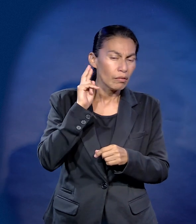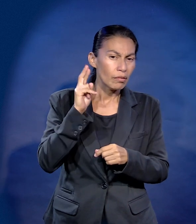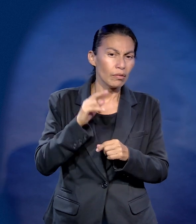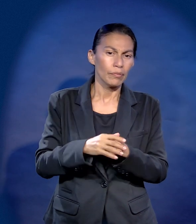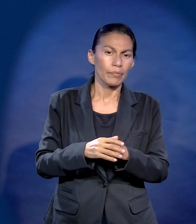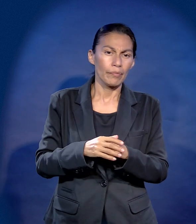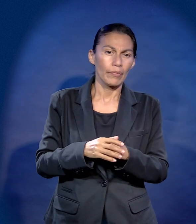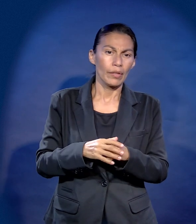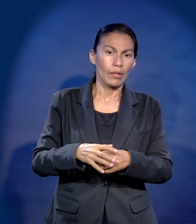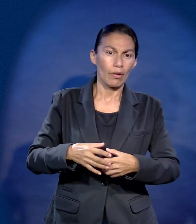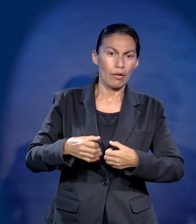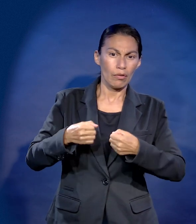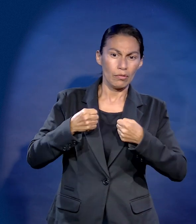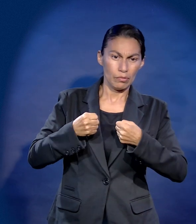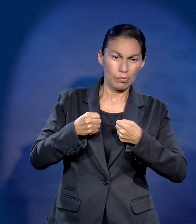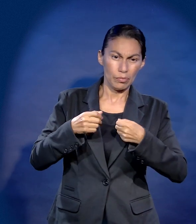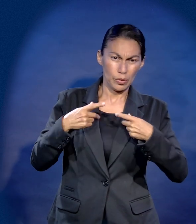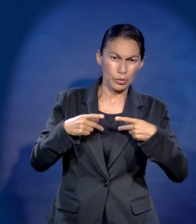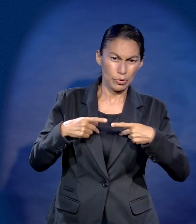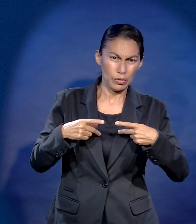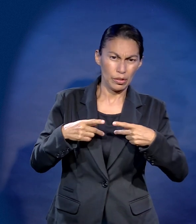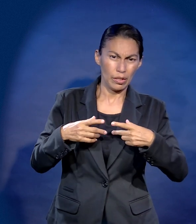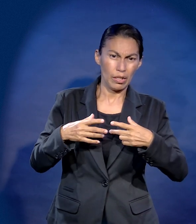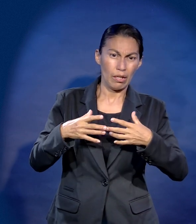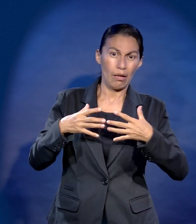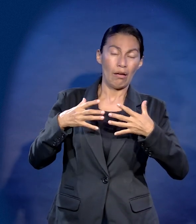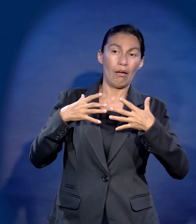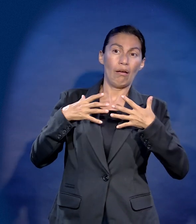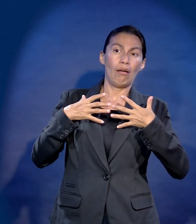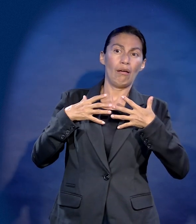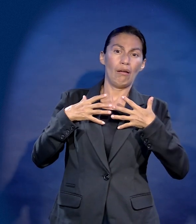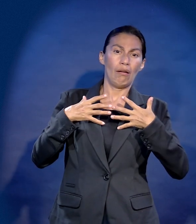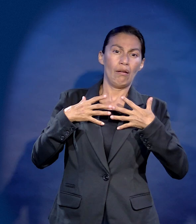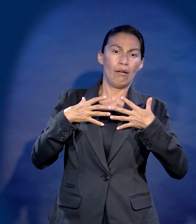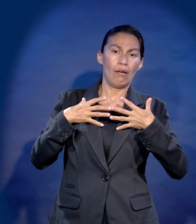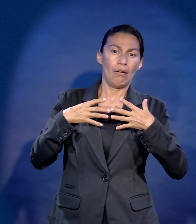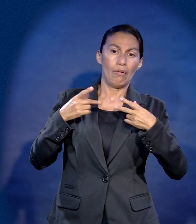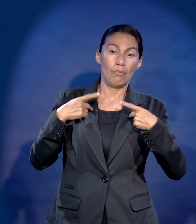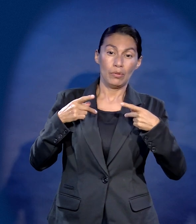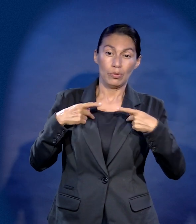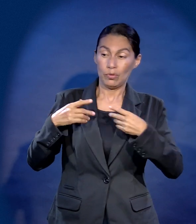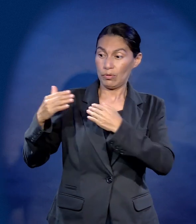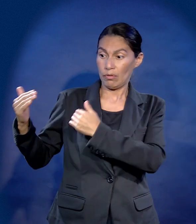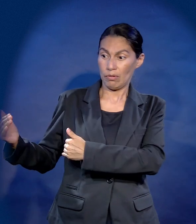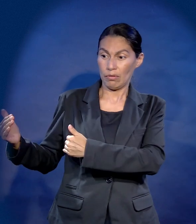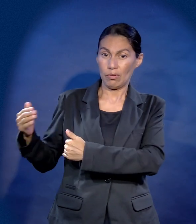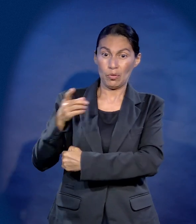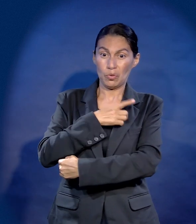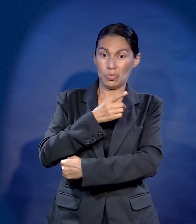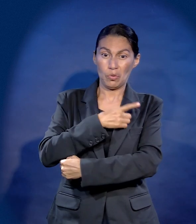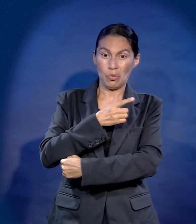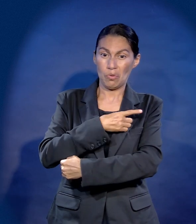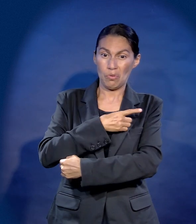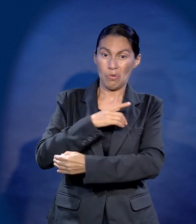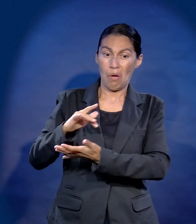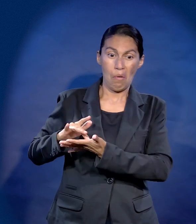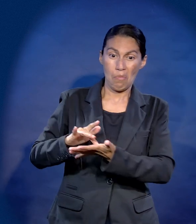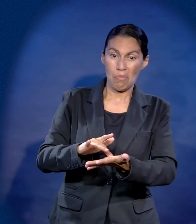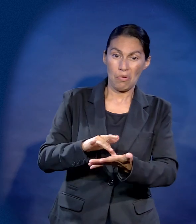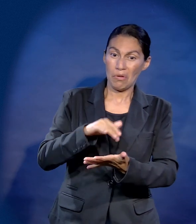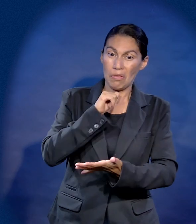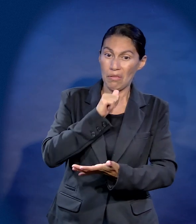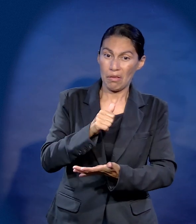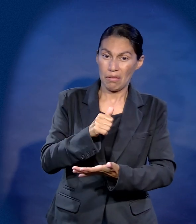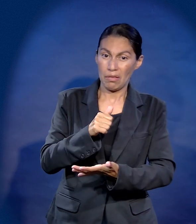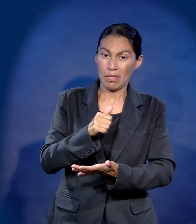un intento desesperado de un piloto que la fuerza de gravedad mantiene pegado a la parte trasera de la cabina, un copiloto